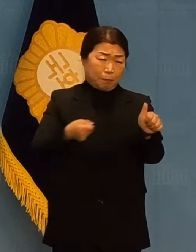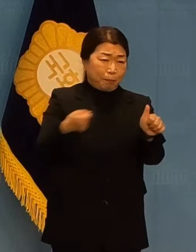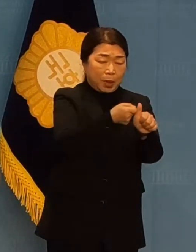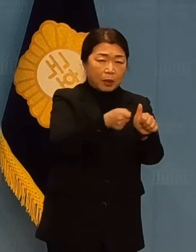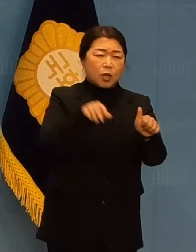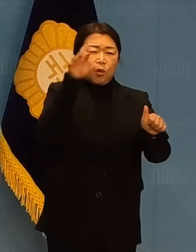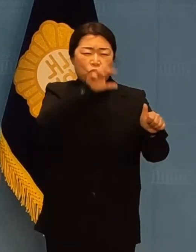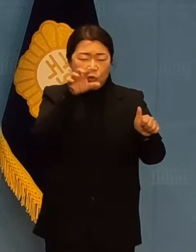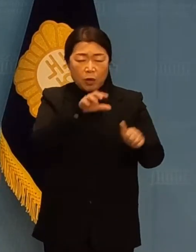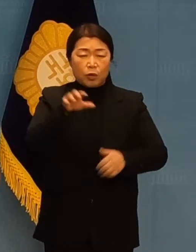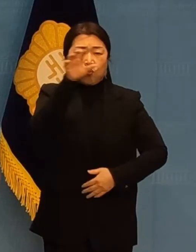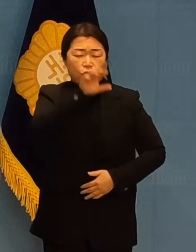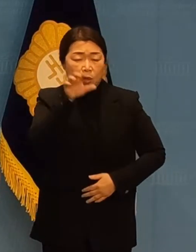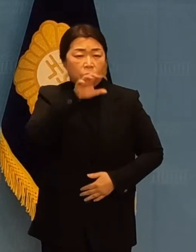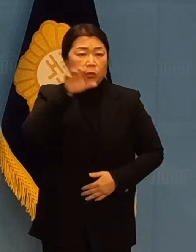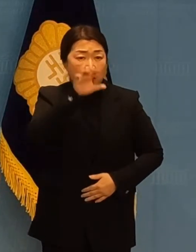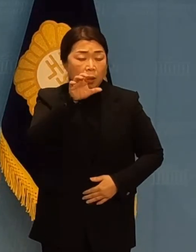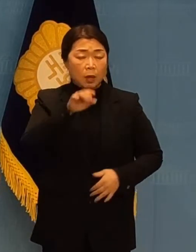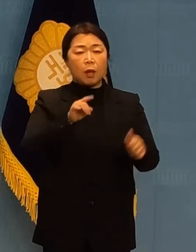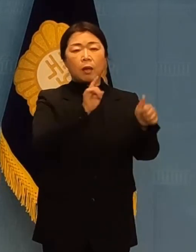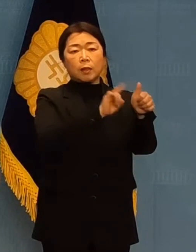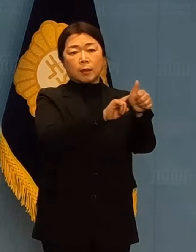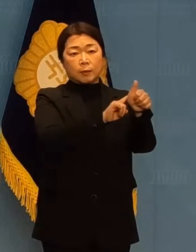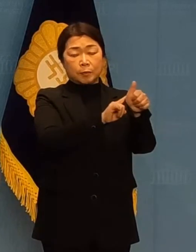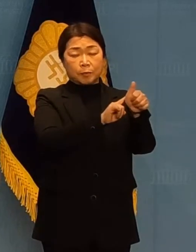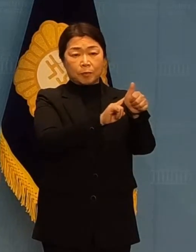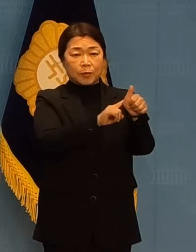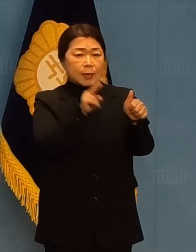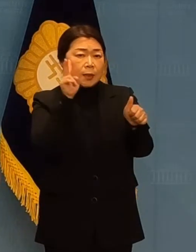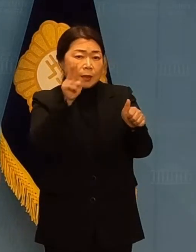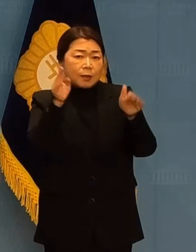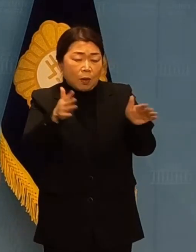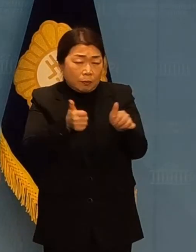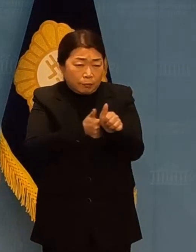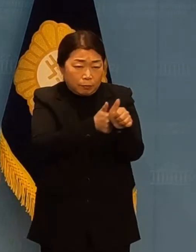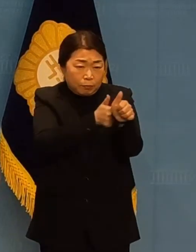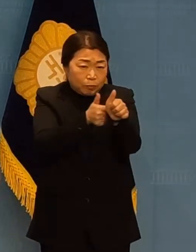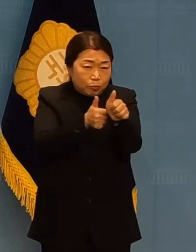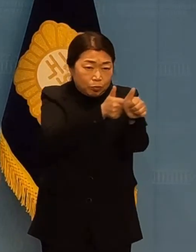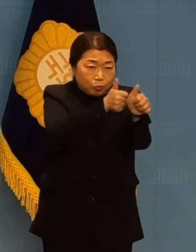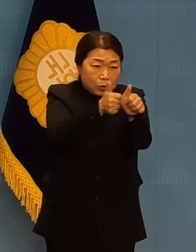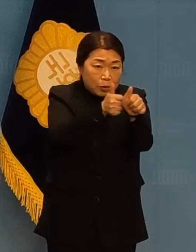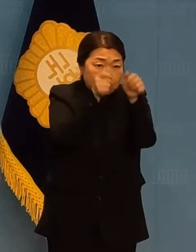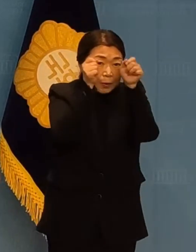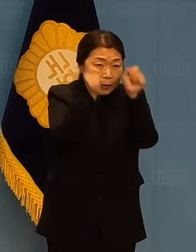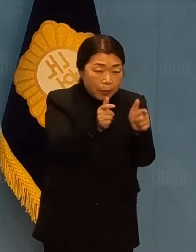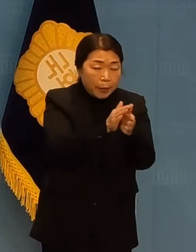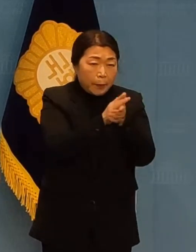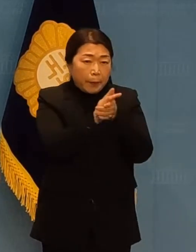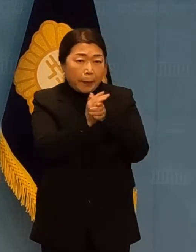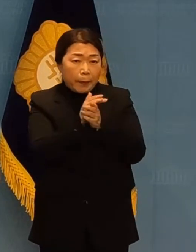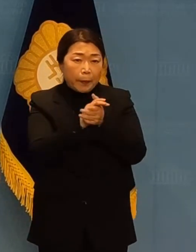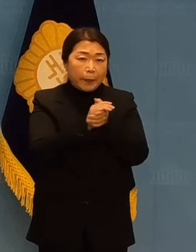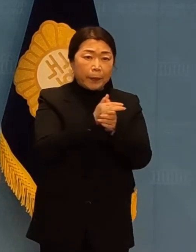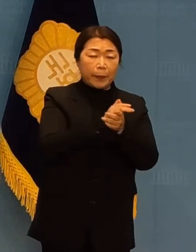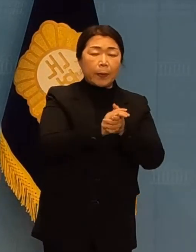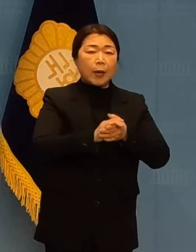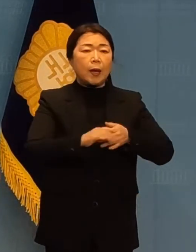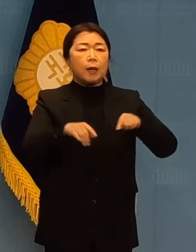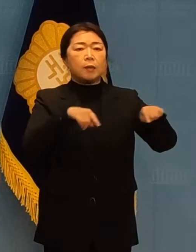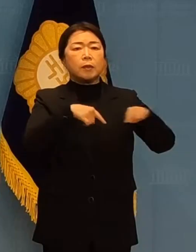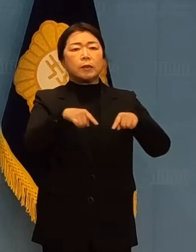훈련해서 이재명 대표를 이틀 이상 추적하면서 기회를 노려서